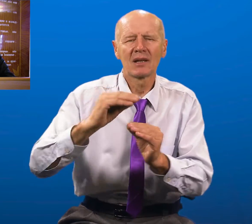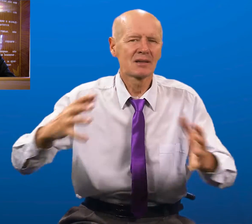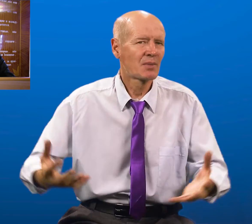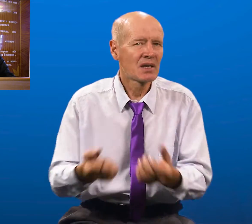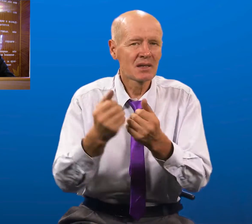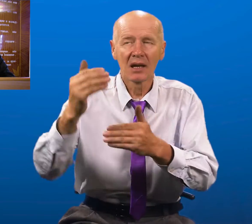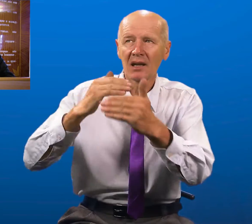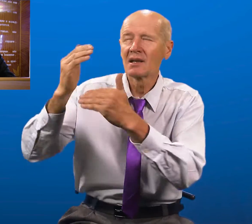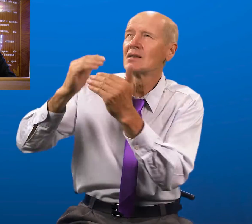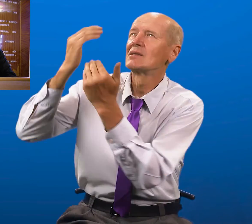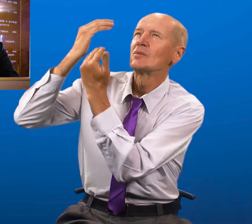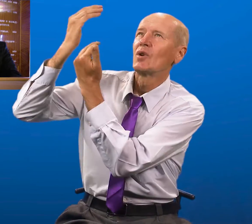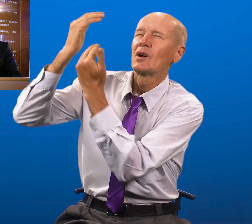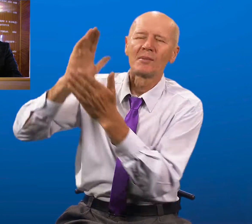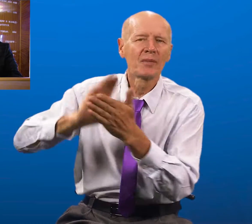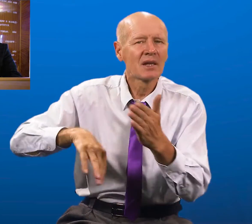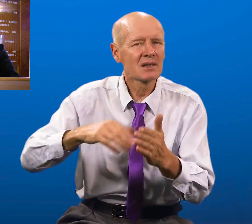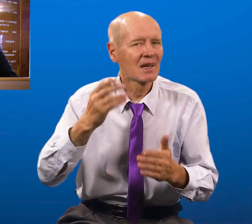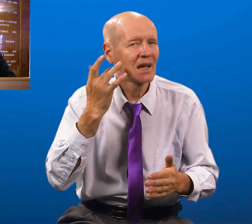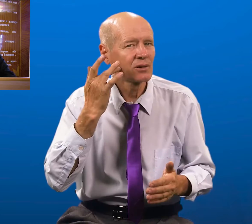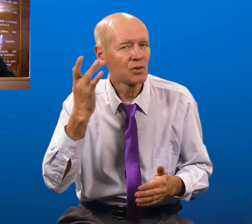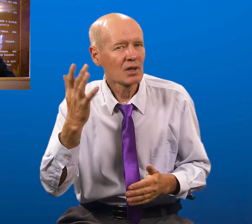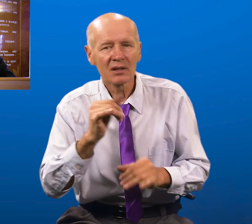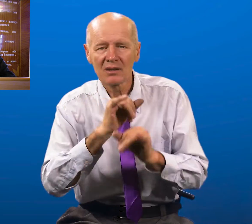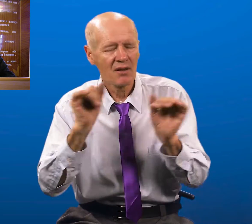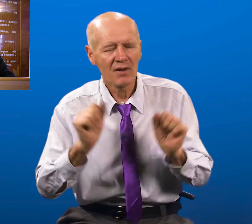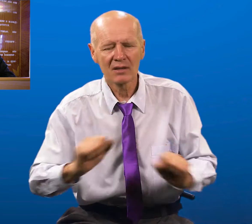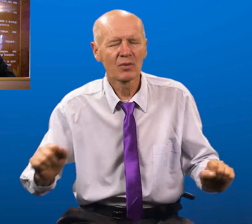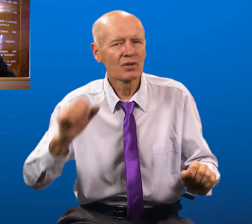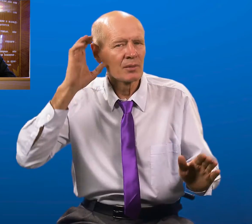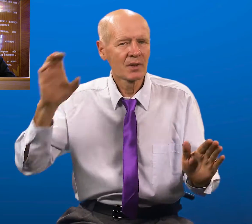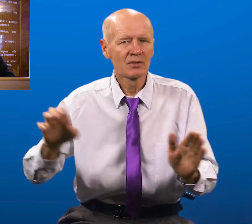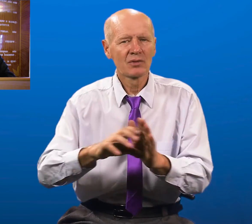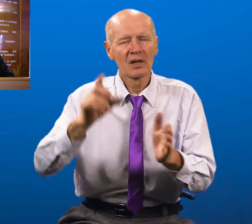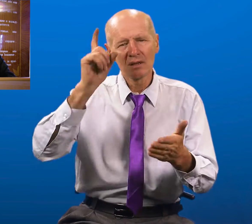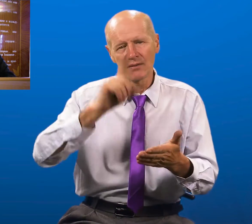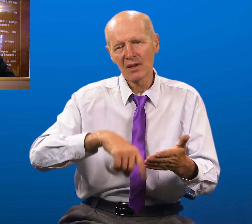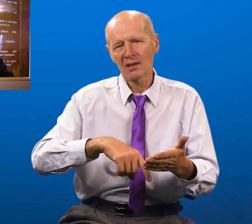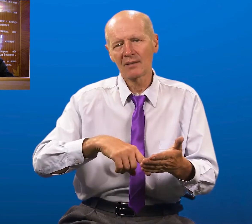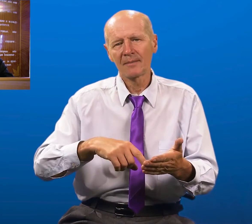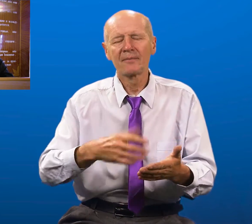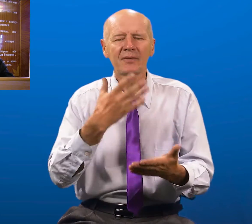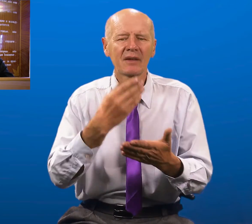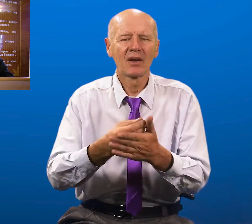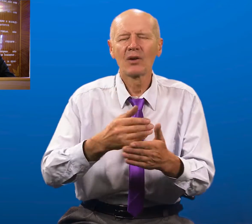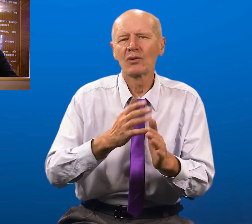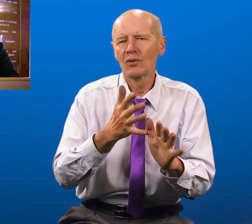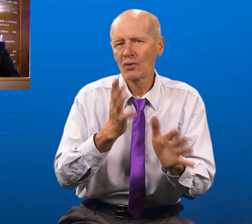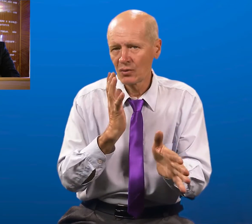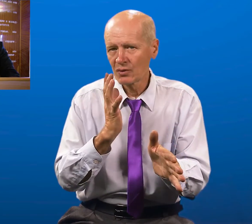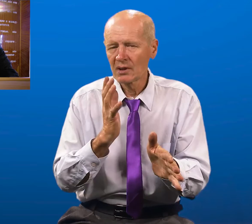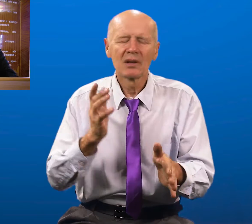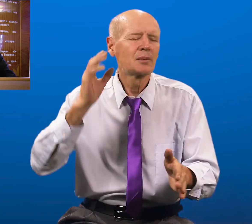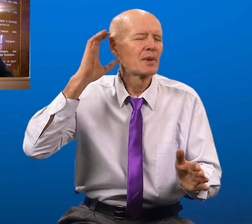спасительных взаимоотношений с Богом, без которых невозможно послушание веры. В свою очередь,